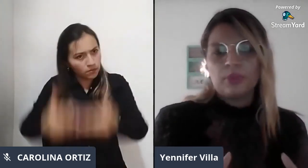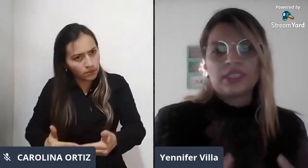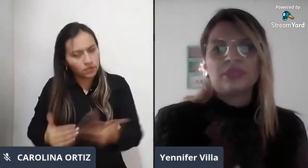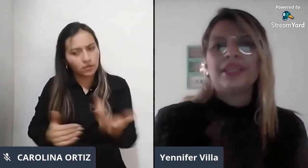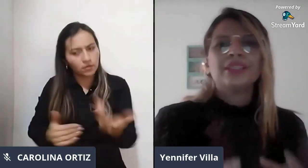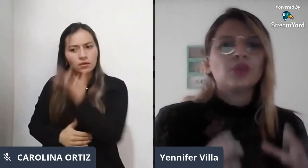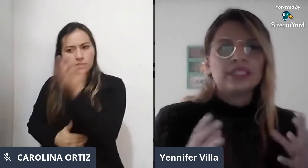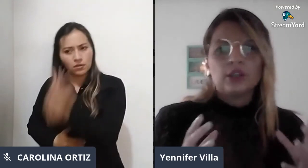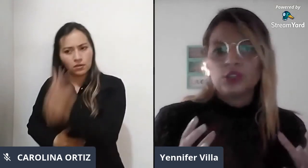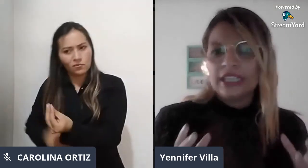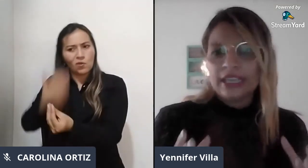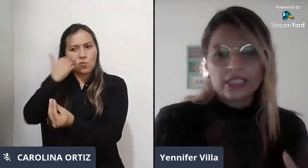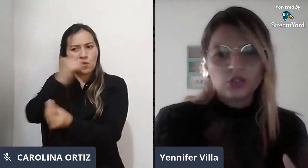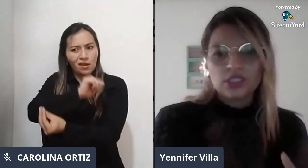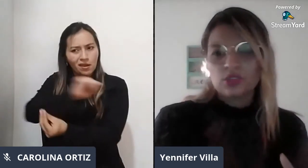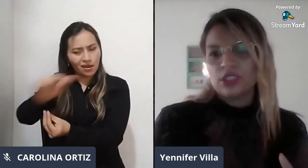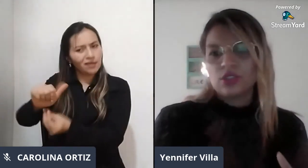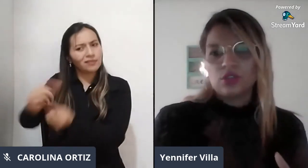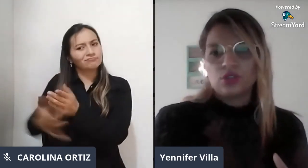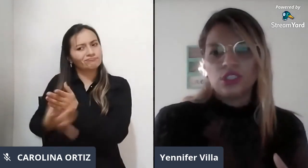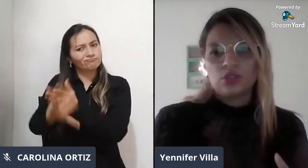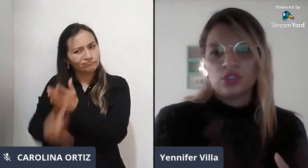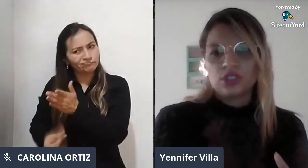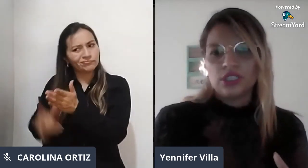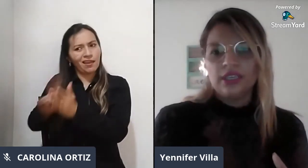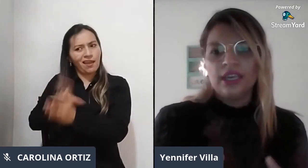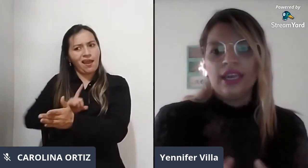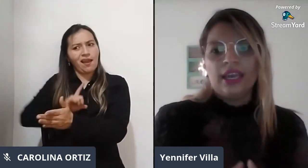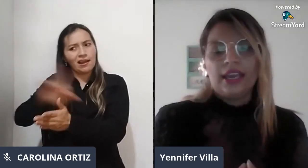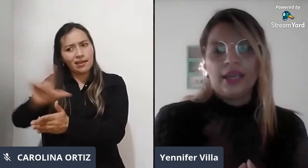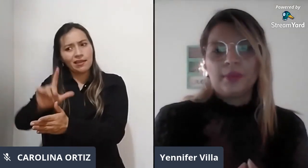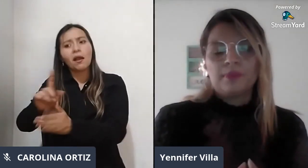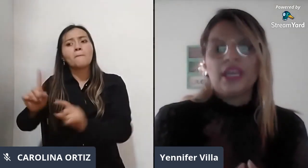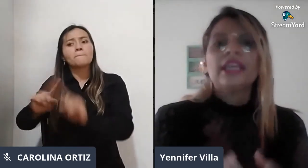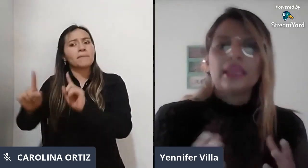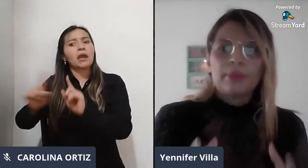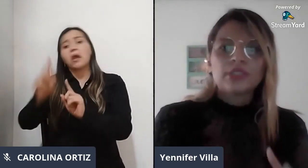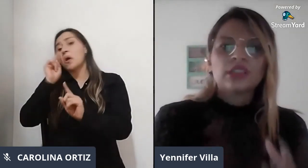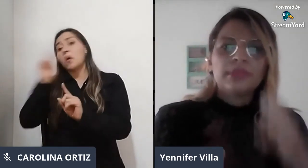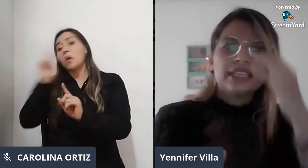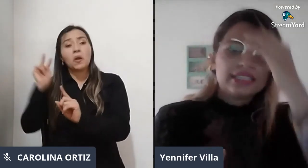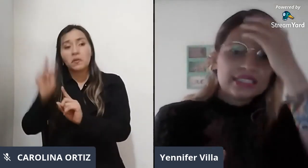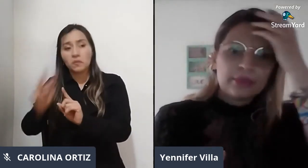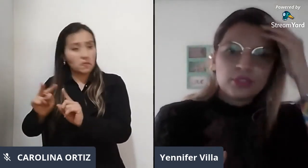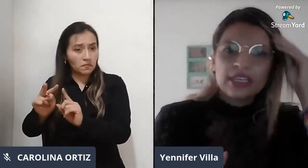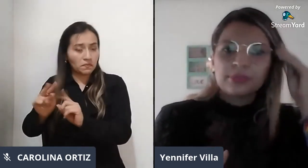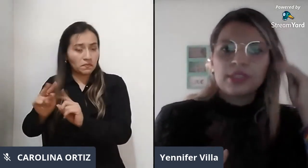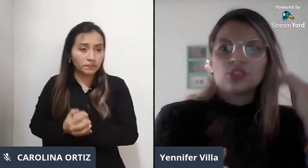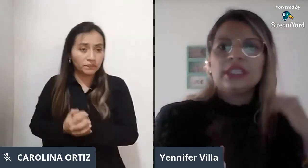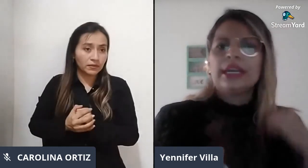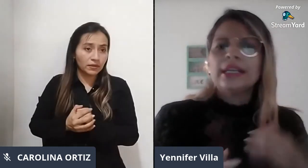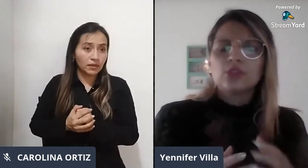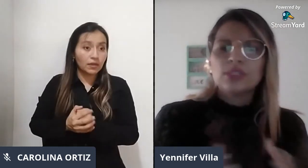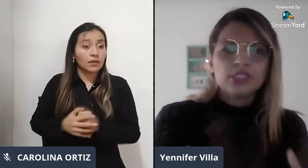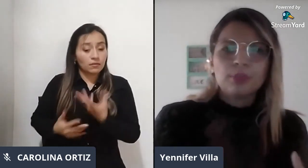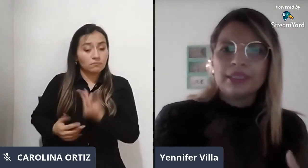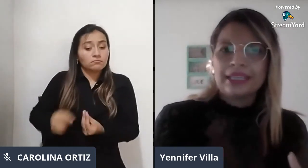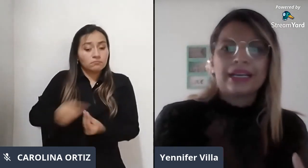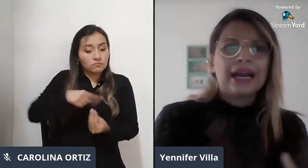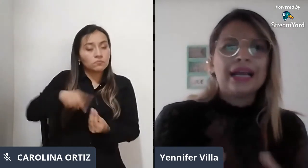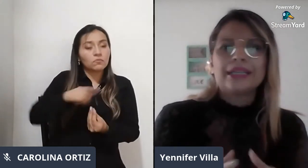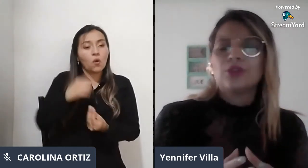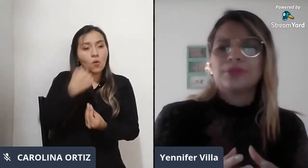desde el empobrecimiento, desde los liderazgos que son desconocidos, ¿sí? Y de paso también quienes estamos en el espacio sindical, que es un